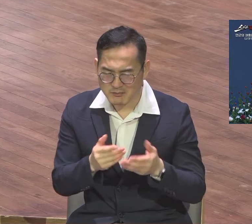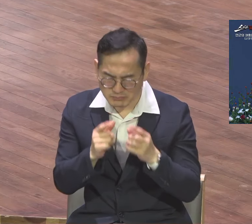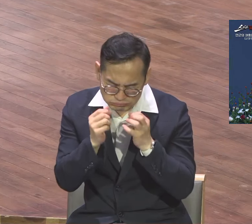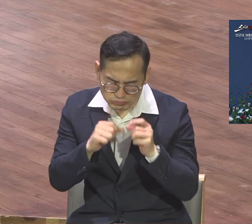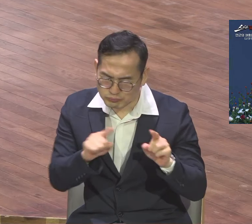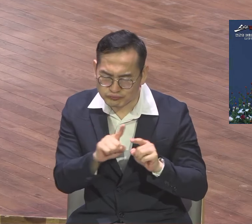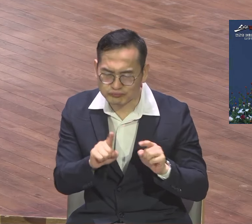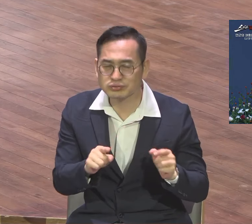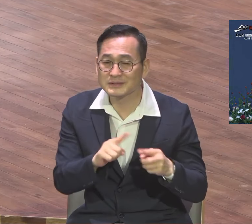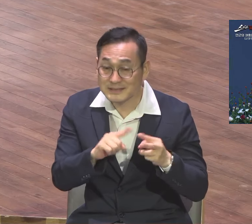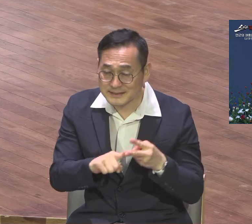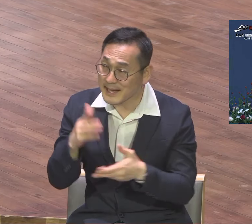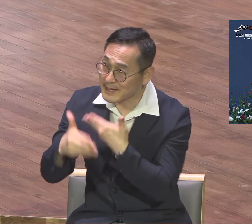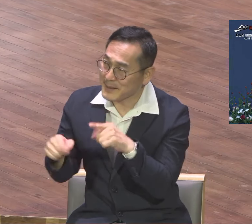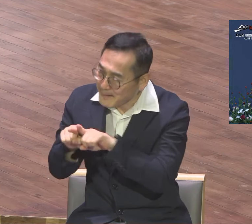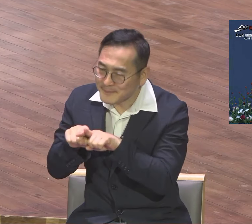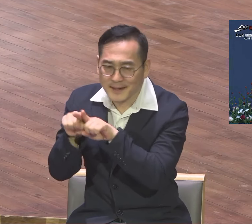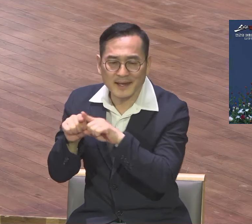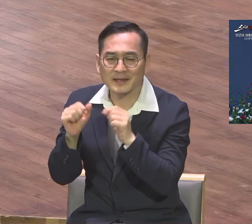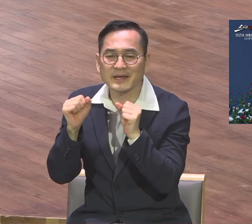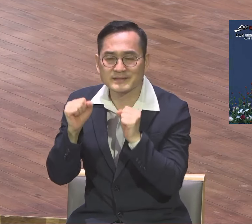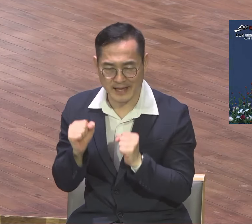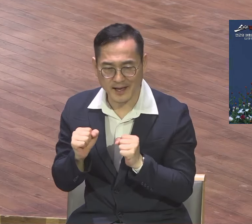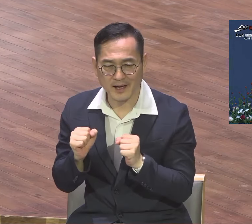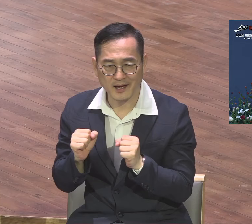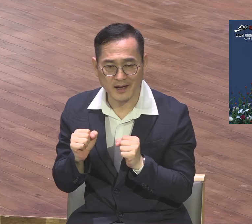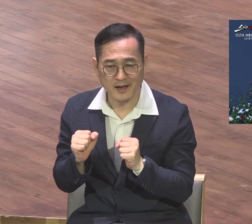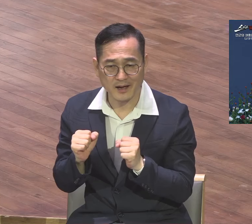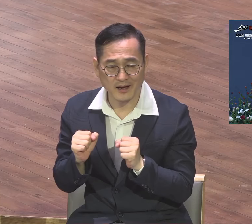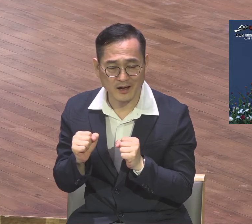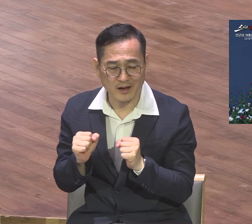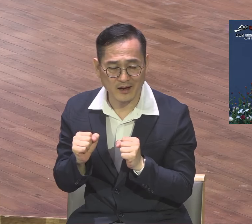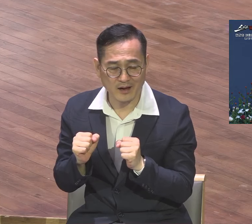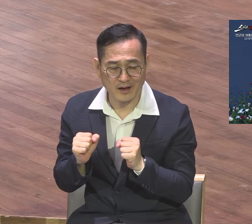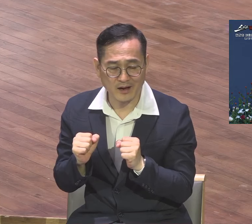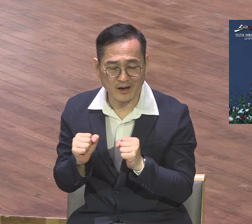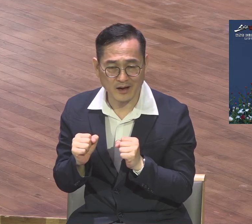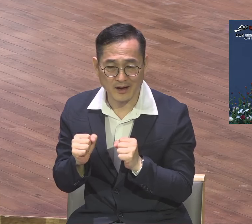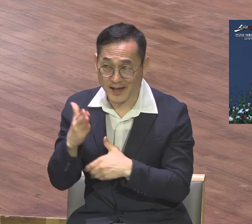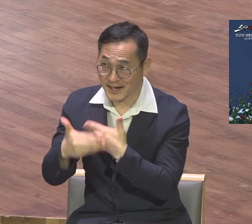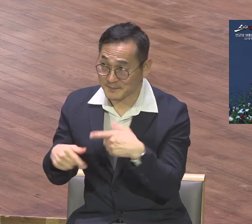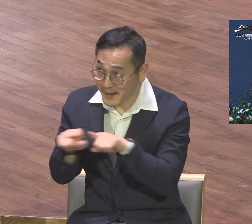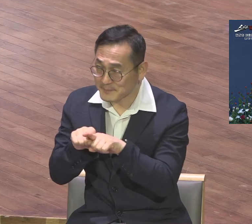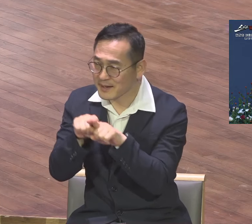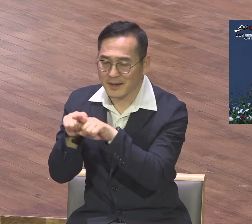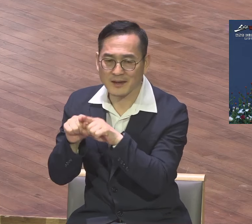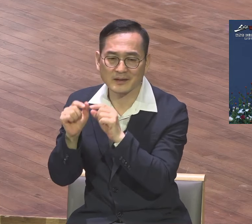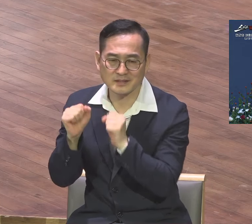하나님이 나와 함께 계신다. 이걸 with Emmanuel oneness.